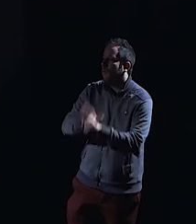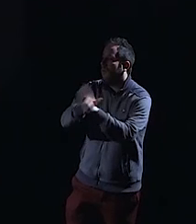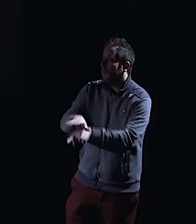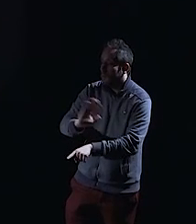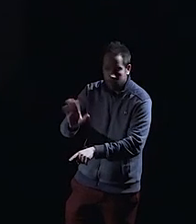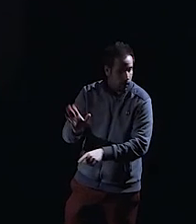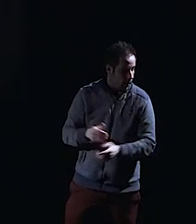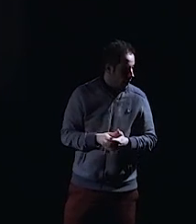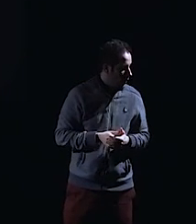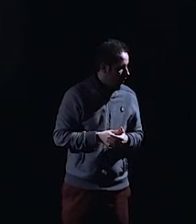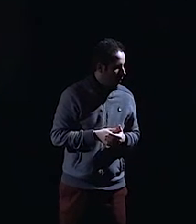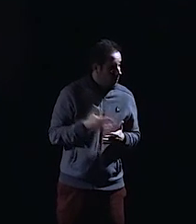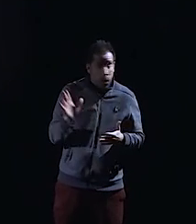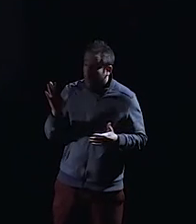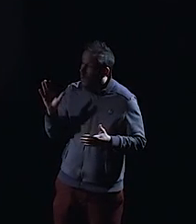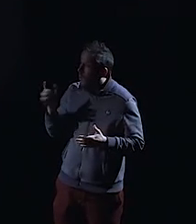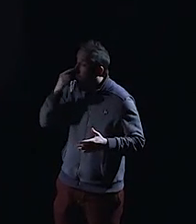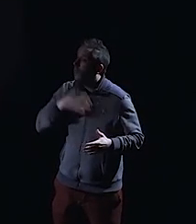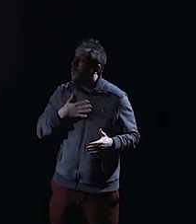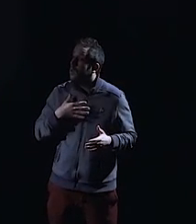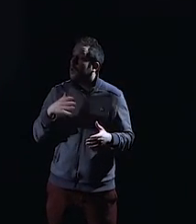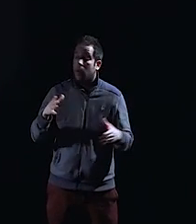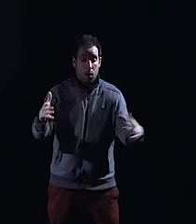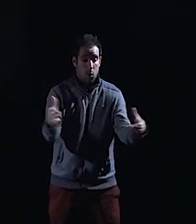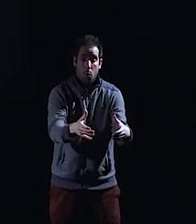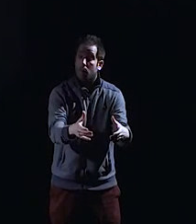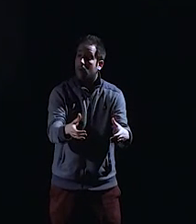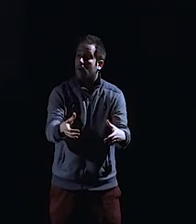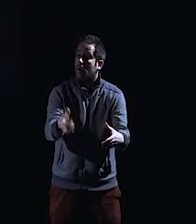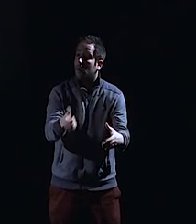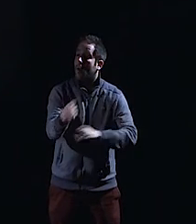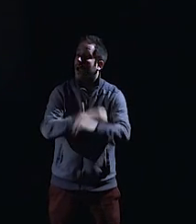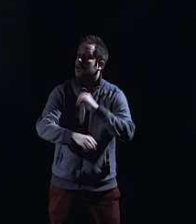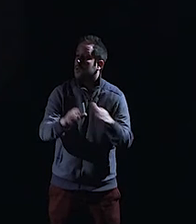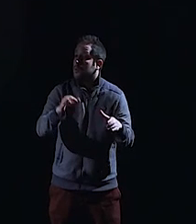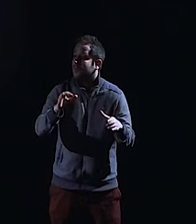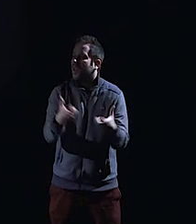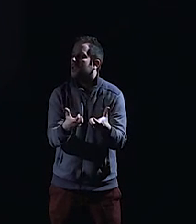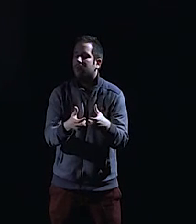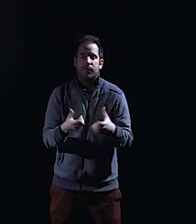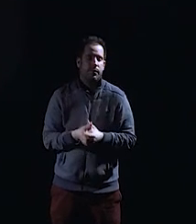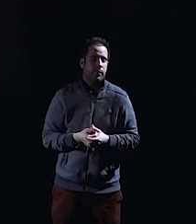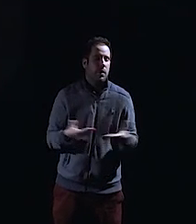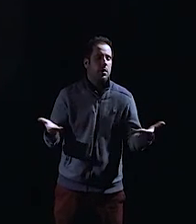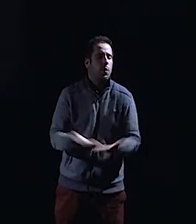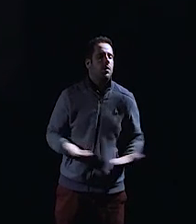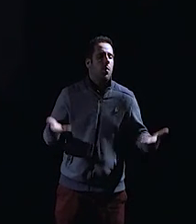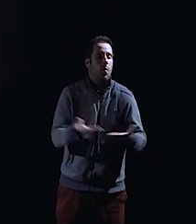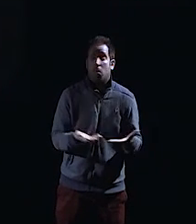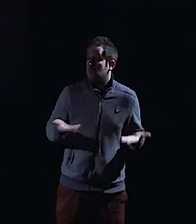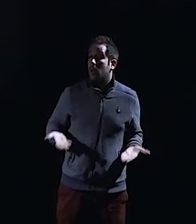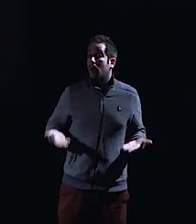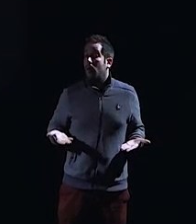discrimination. Le point est de, je pense aux groupes qui s'organisent. En général, enfin, Je pensais plutôt à une situation comme par exemple